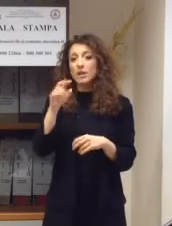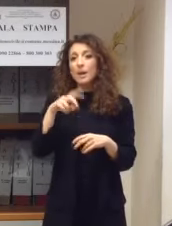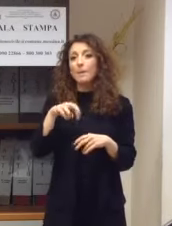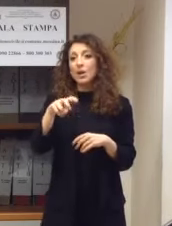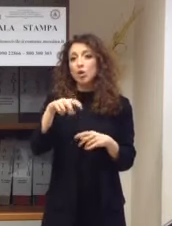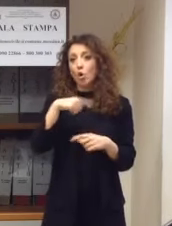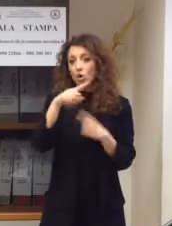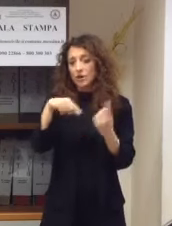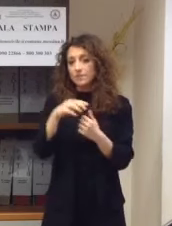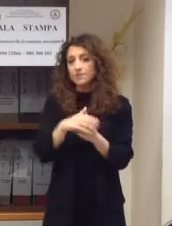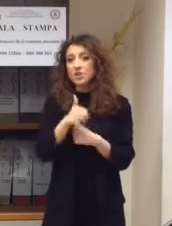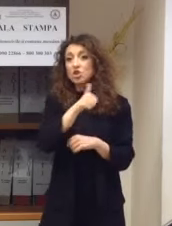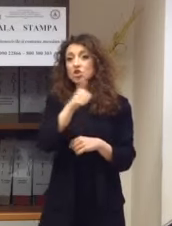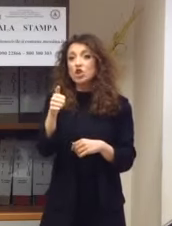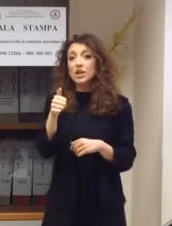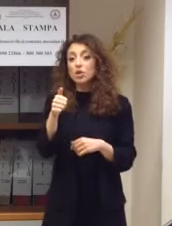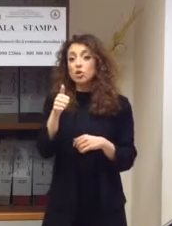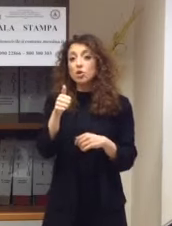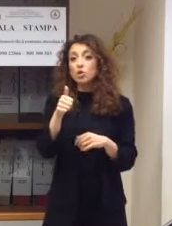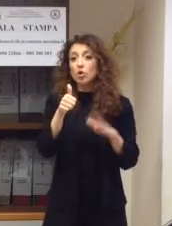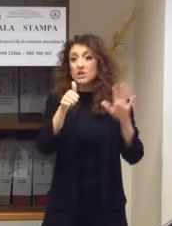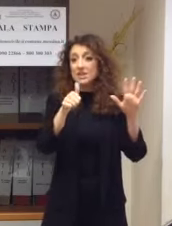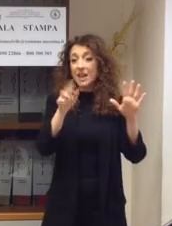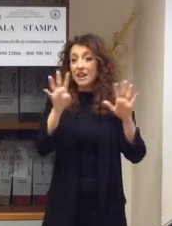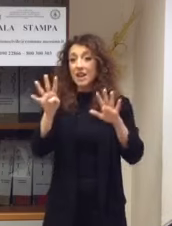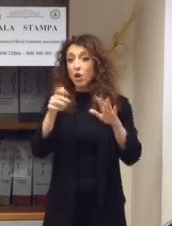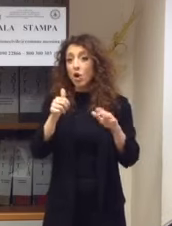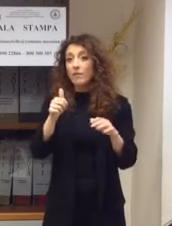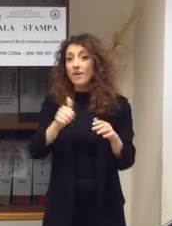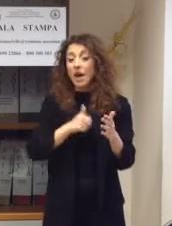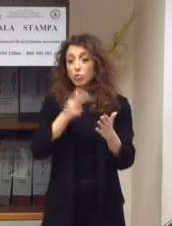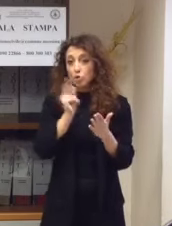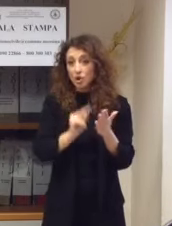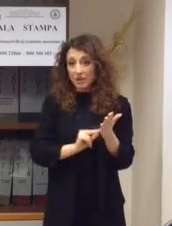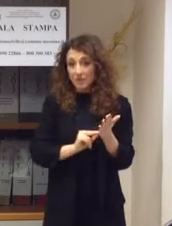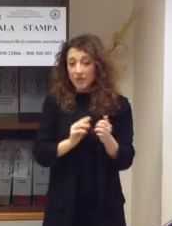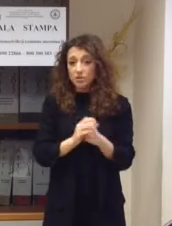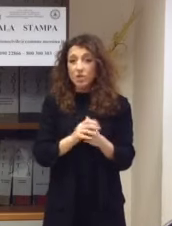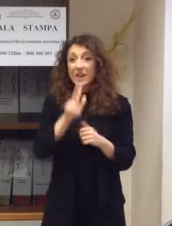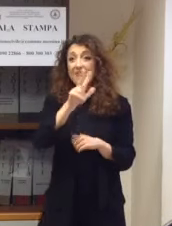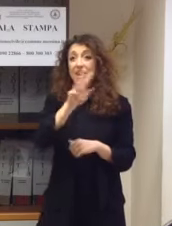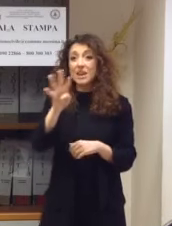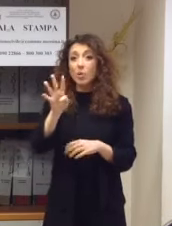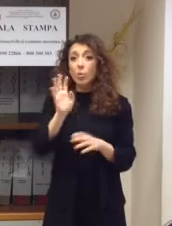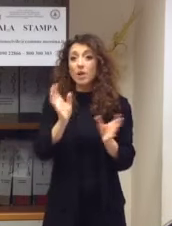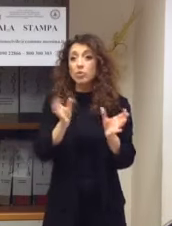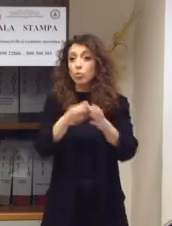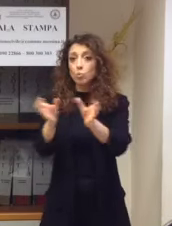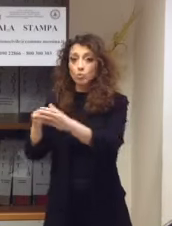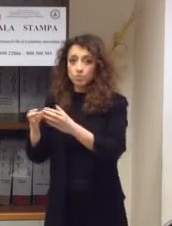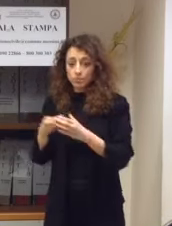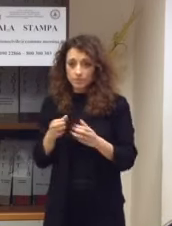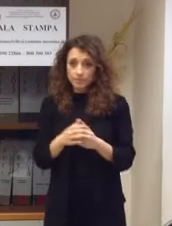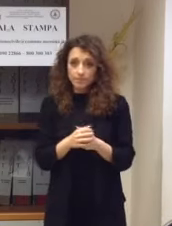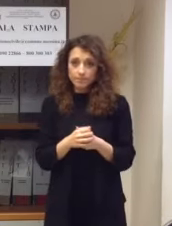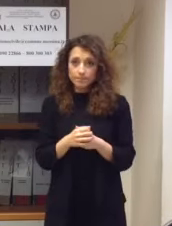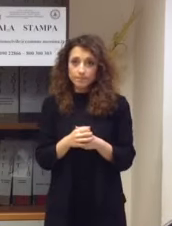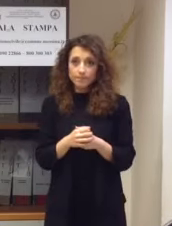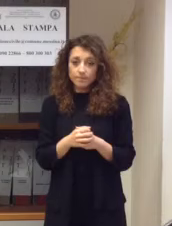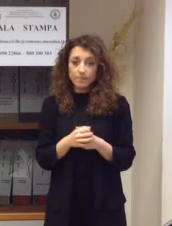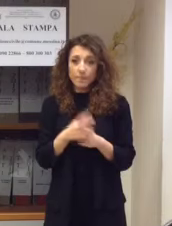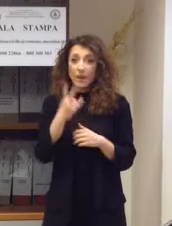pedoni, 169 autocertificazioni, 34 assembramenti. Sono stati